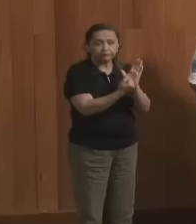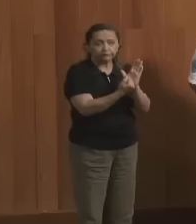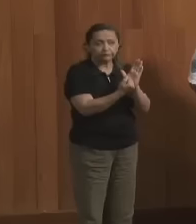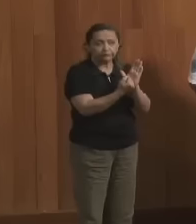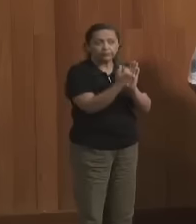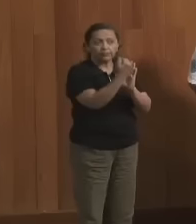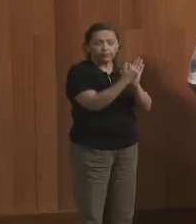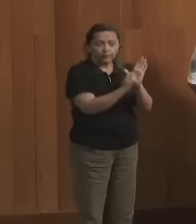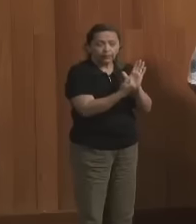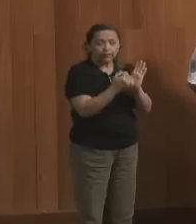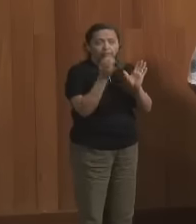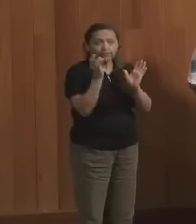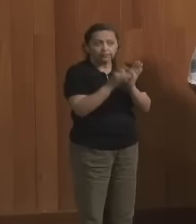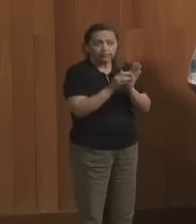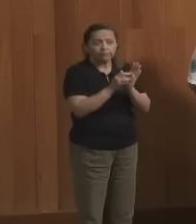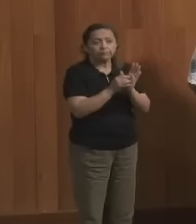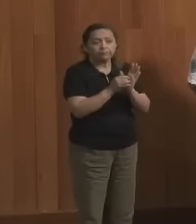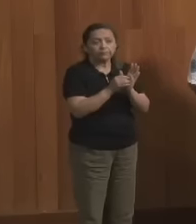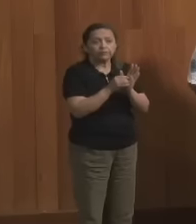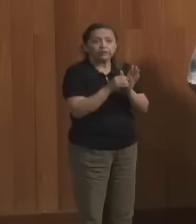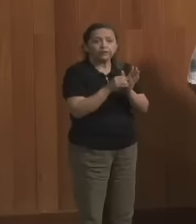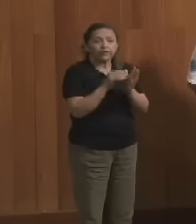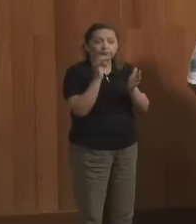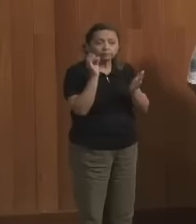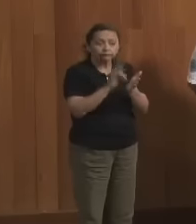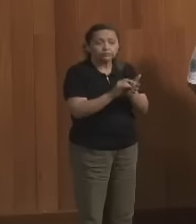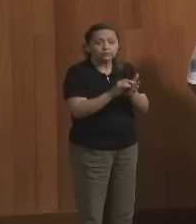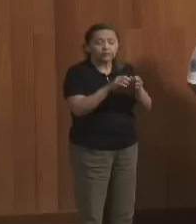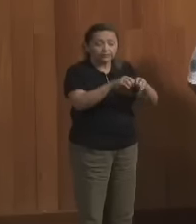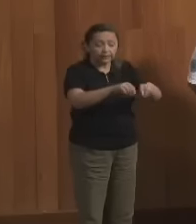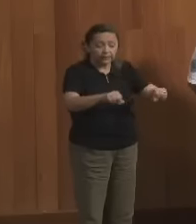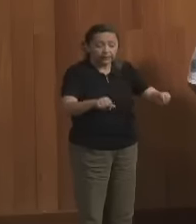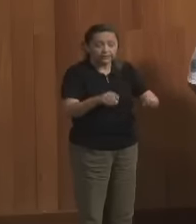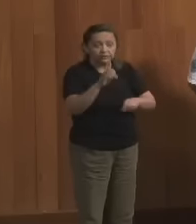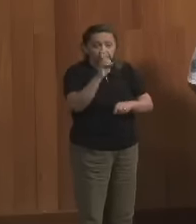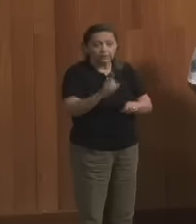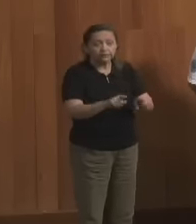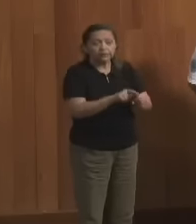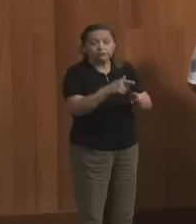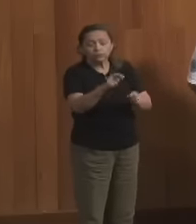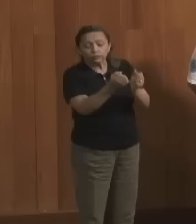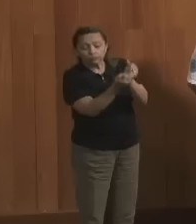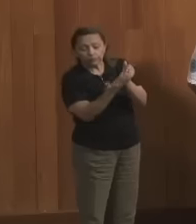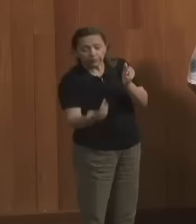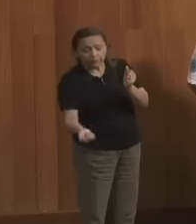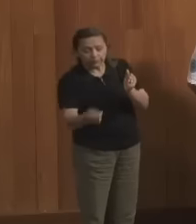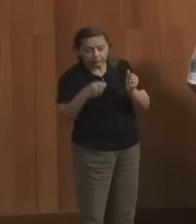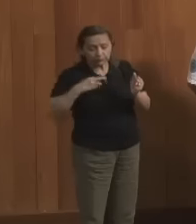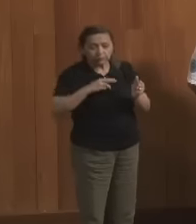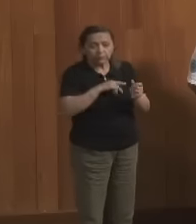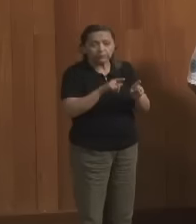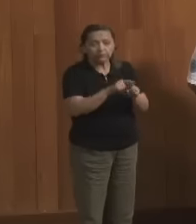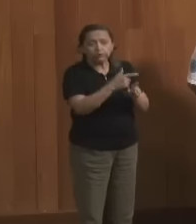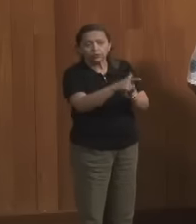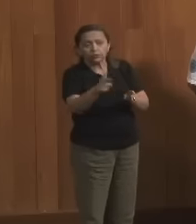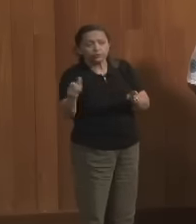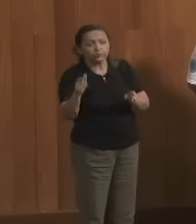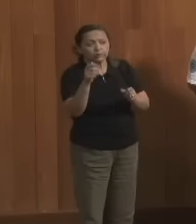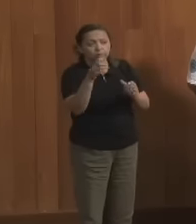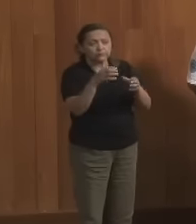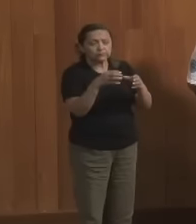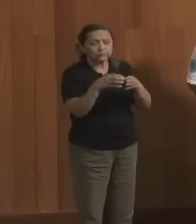à própria atuação da Terra de Direitos como de outros membros do Ministério Público e de outras organizações que